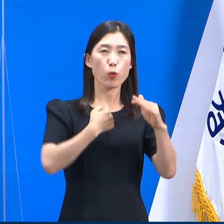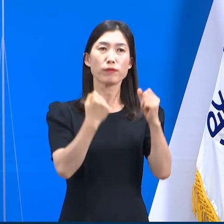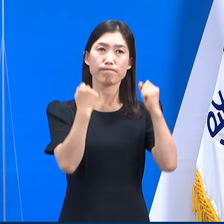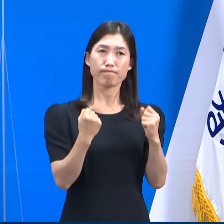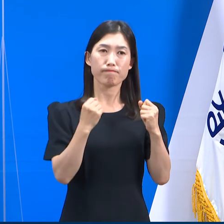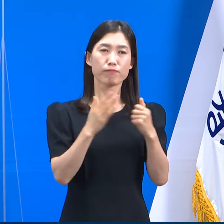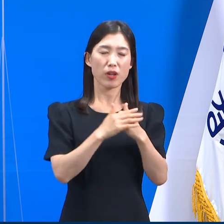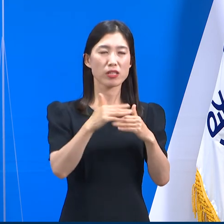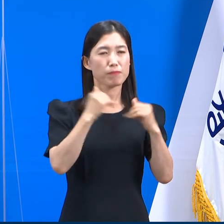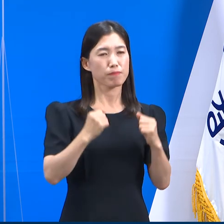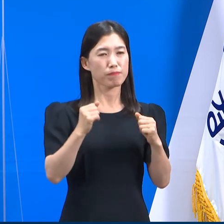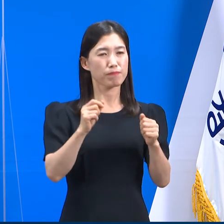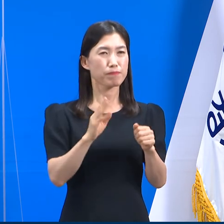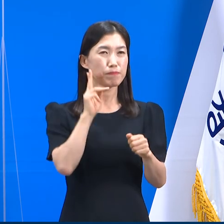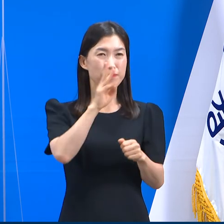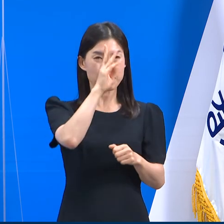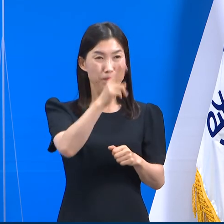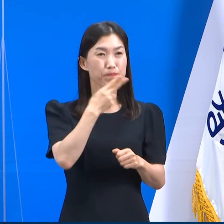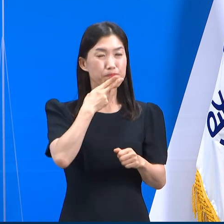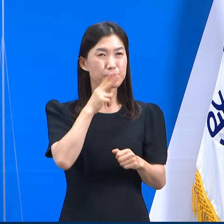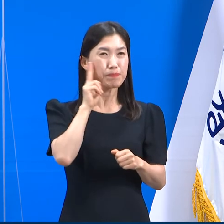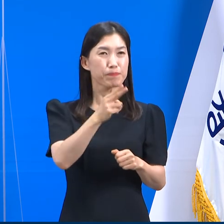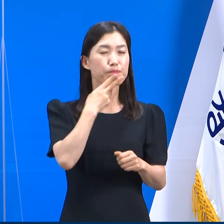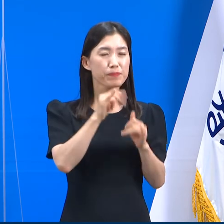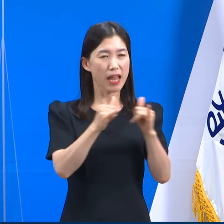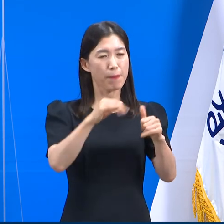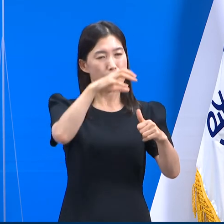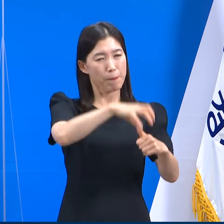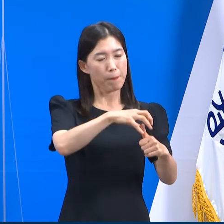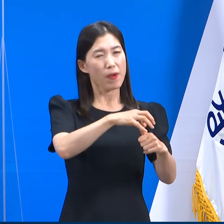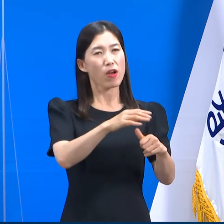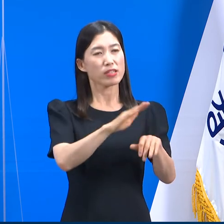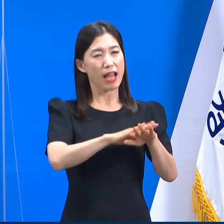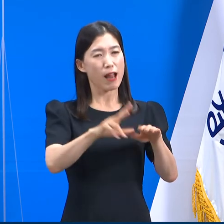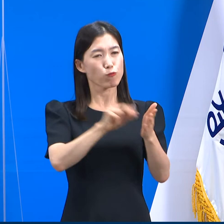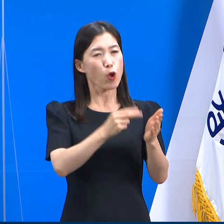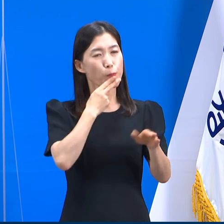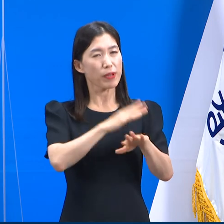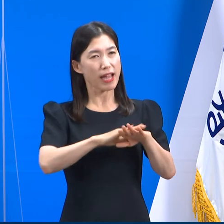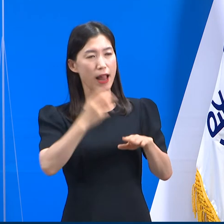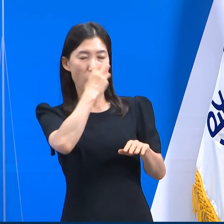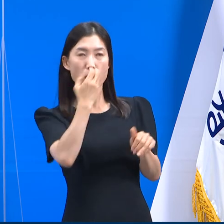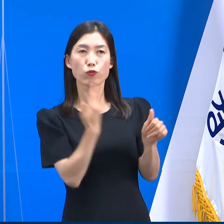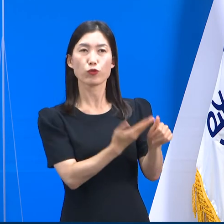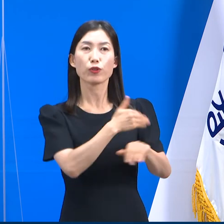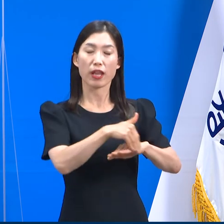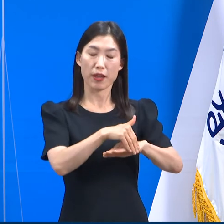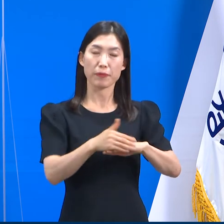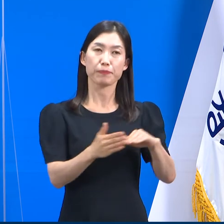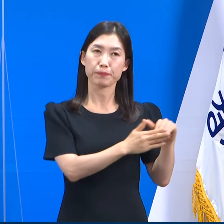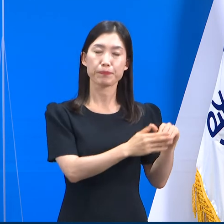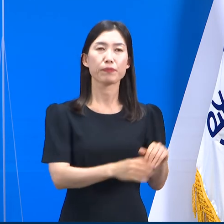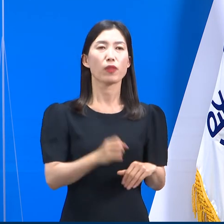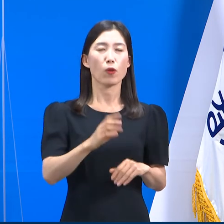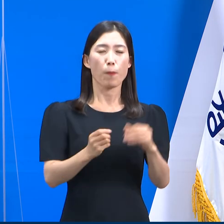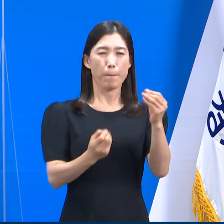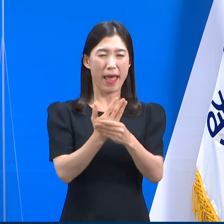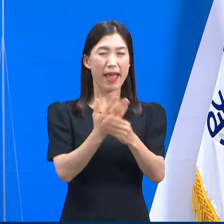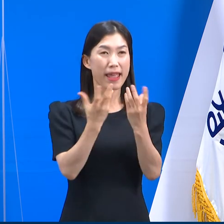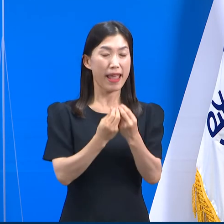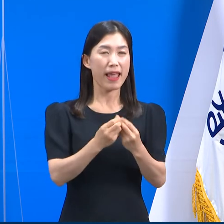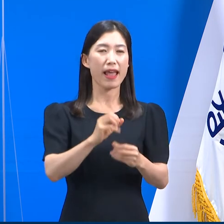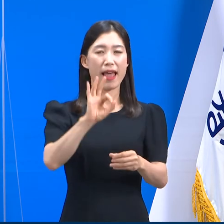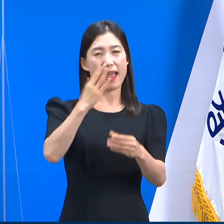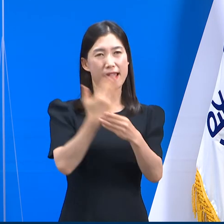있도록 적극적으로 지원하겠습니다. 최근 도내 주요 확진 사례에 대하여 설명드립니다. 안양시 주점 관련 집단